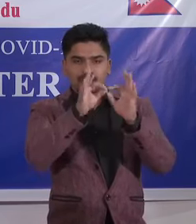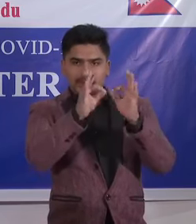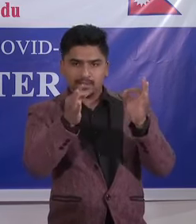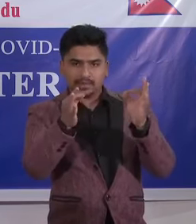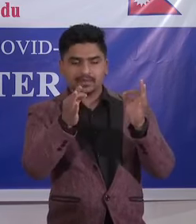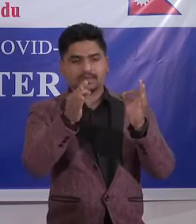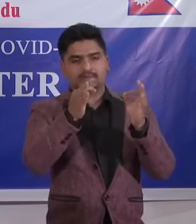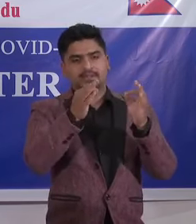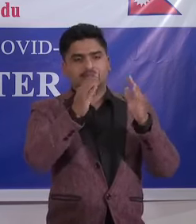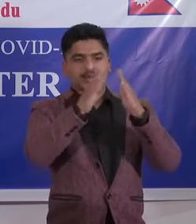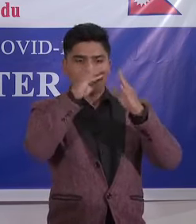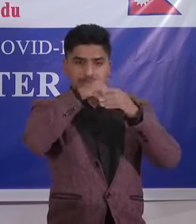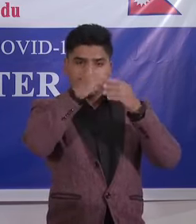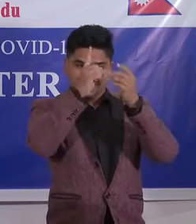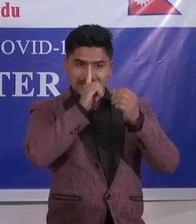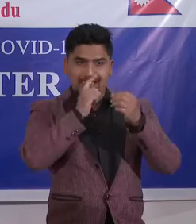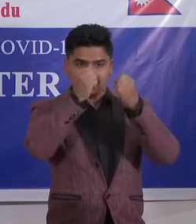क्वारेंटाइन मा